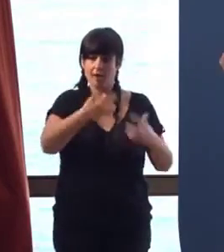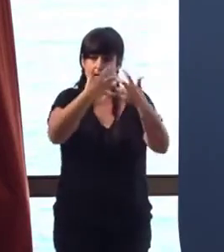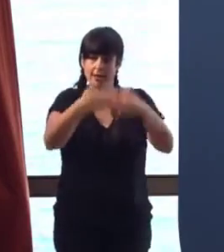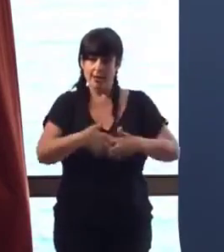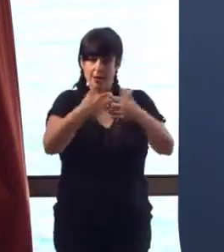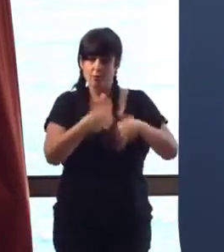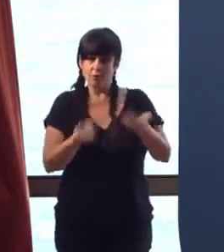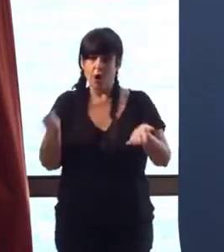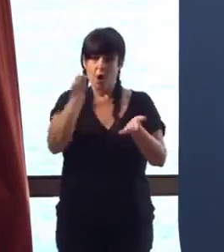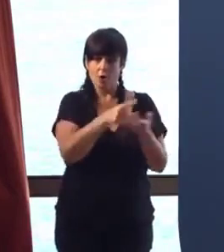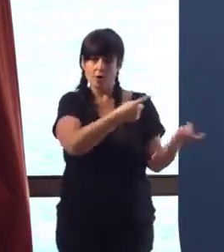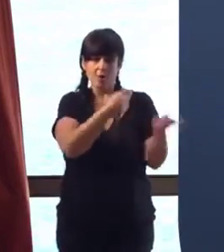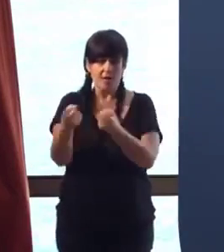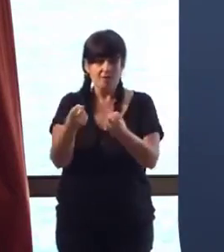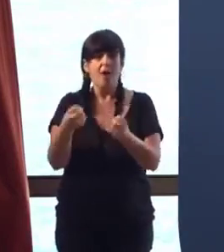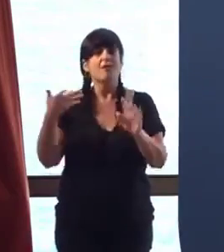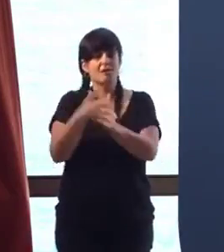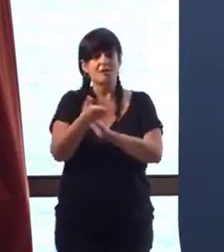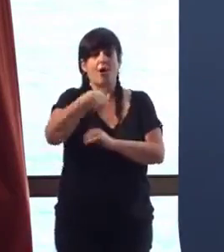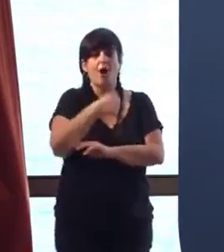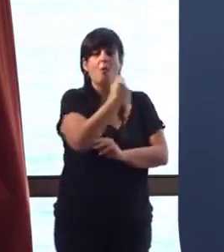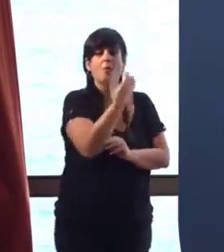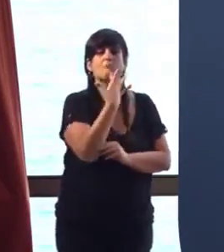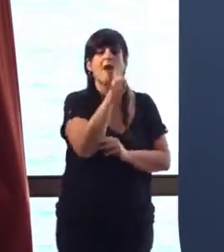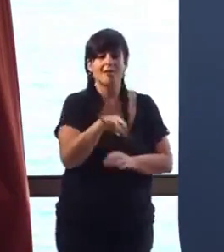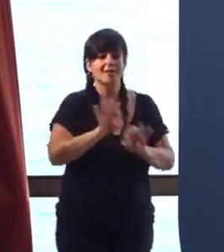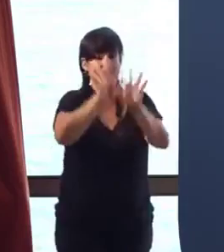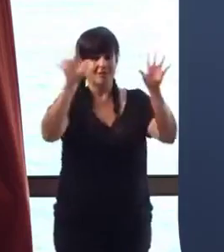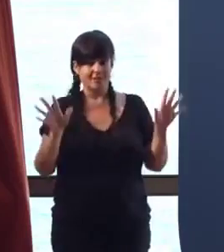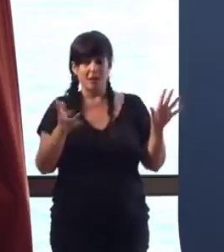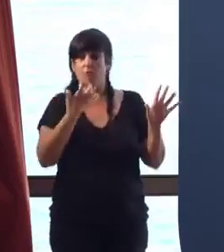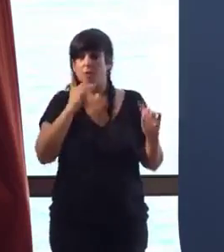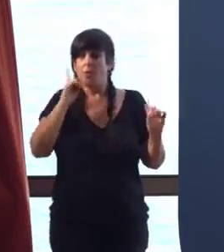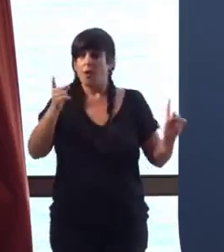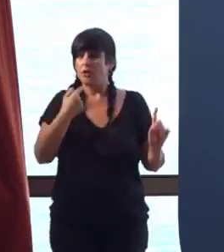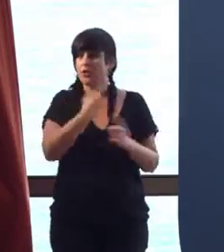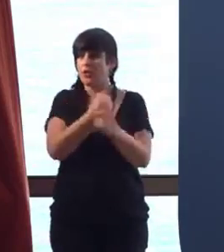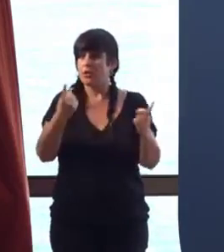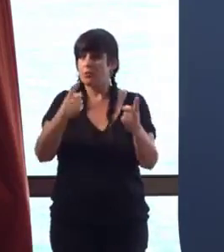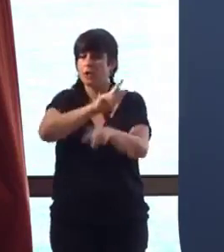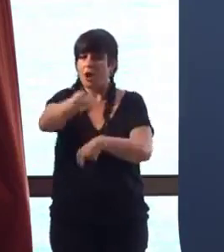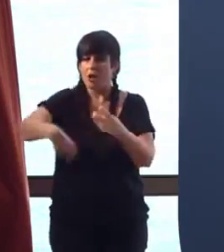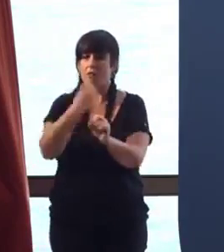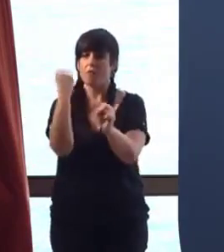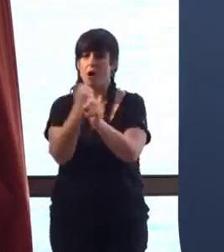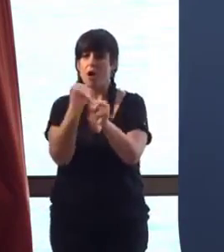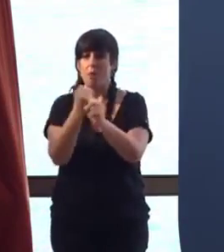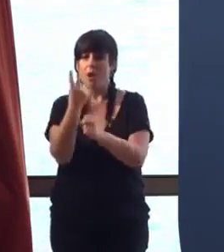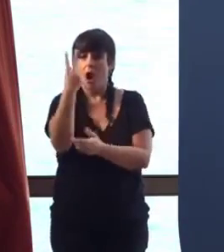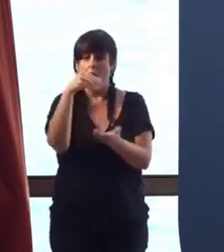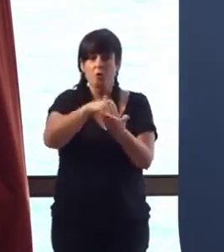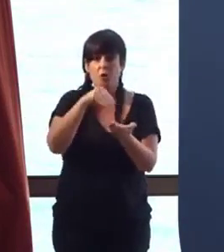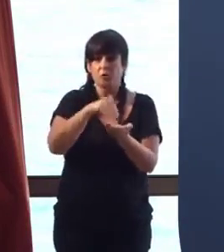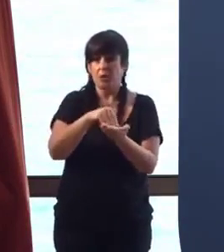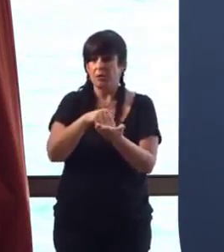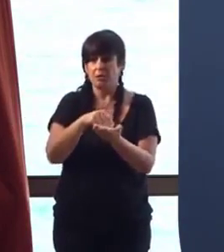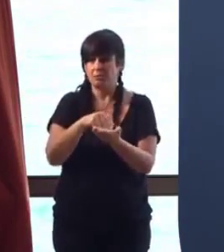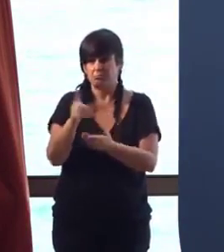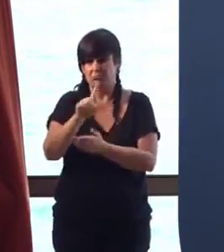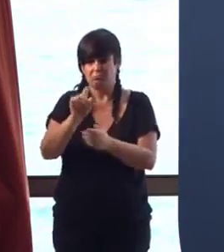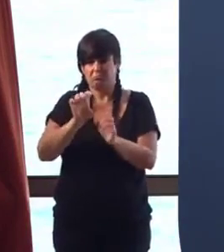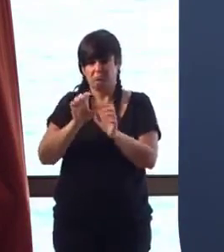diciendo con quién estamos. Cuando nosotros decimos que no tienen sentido dos reformas laborales que hay que derogar, no solamente porque son injustas,